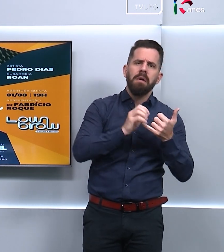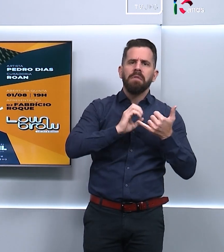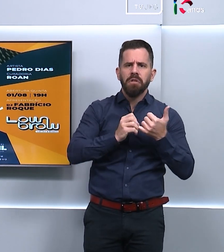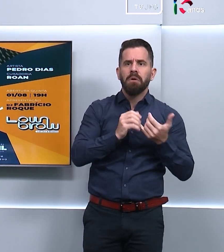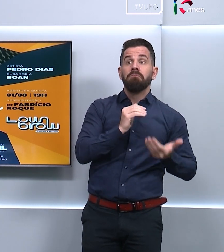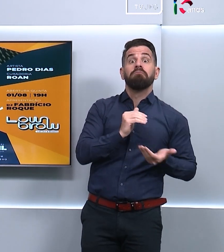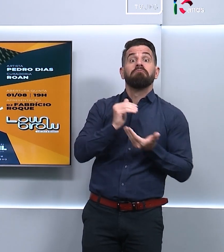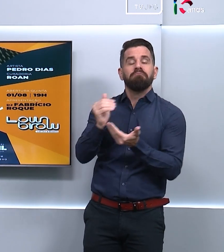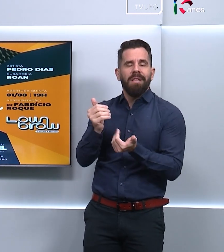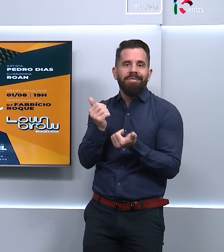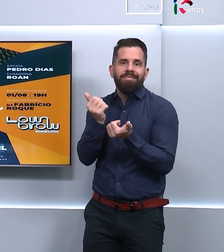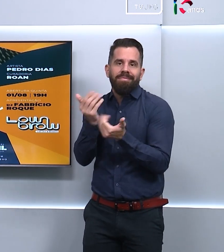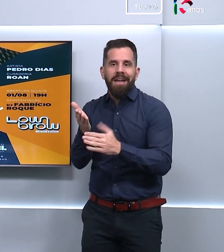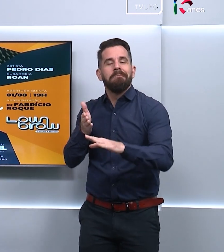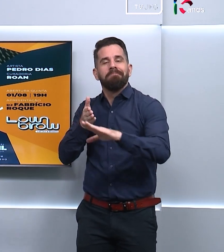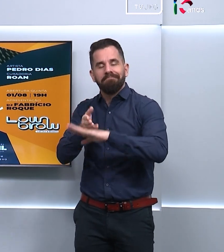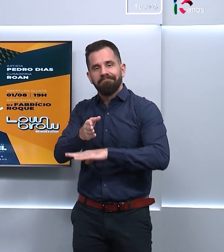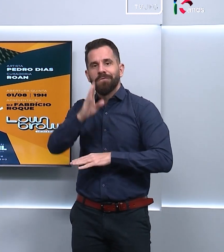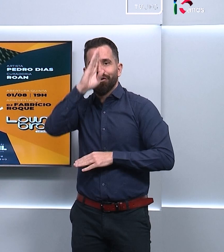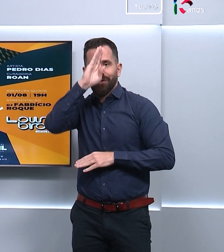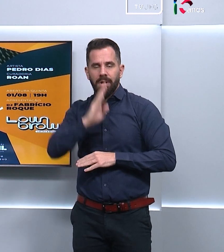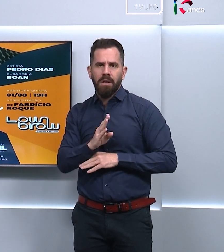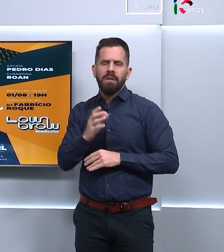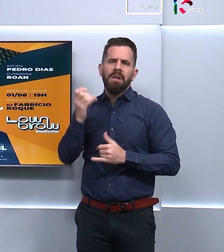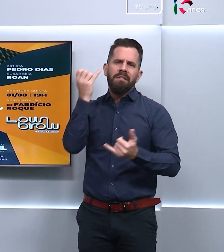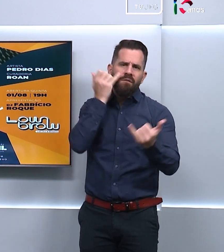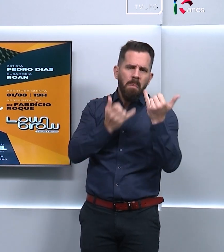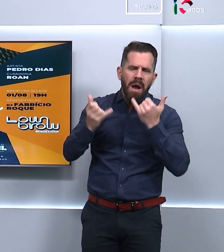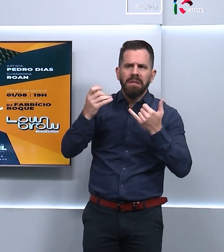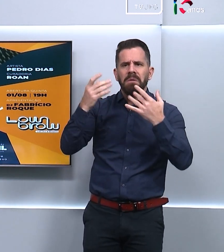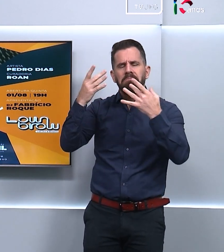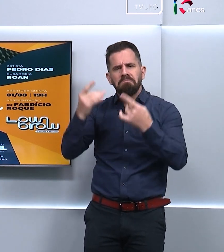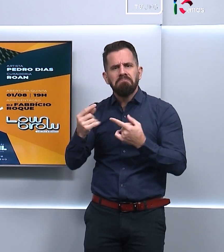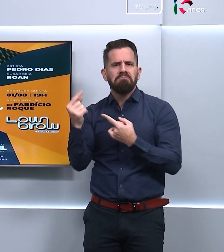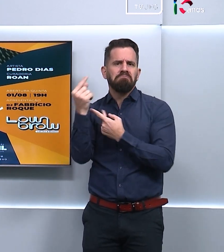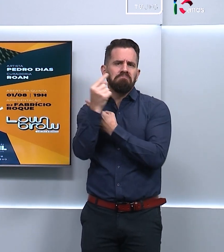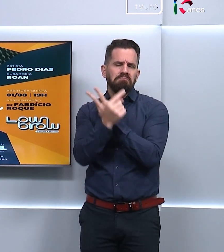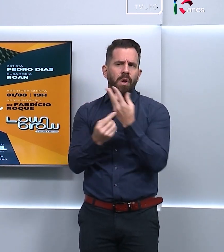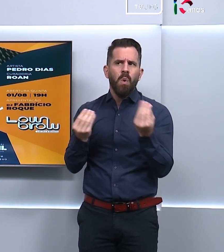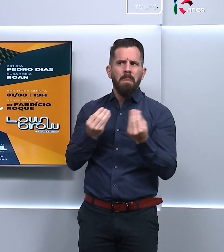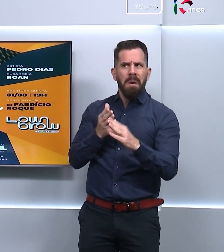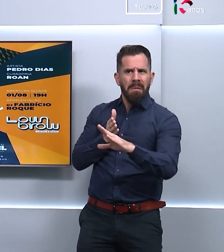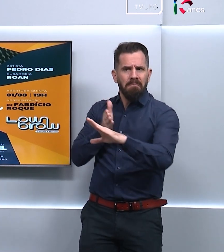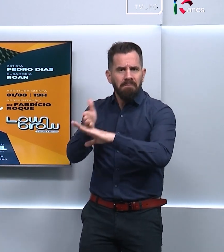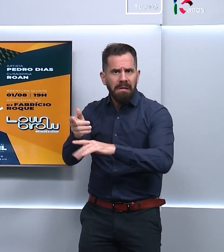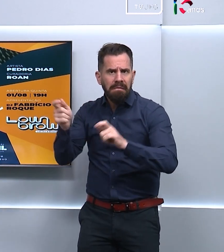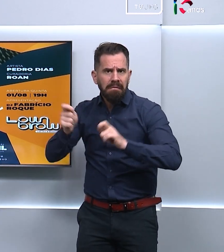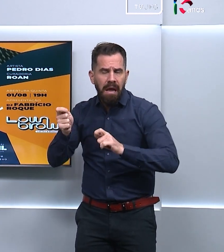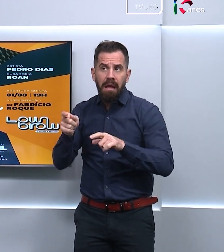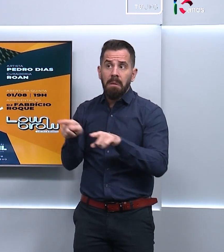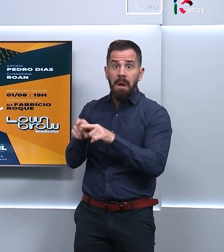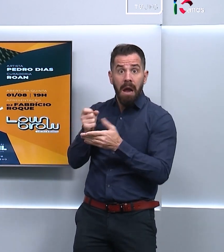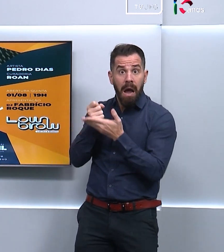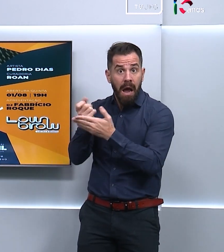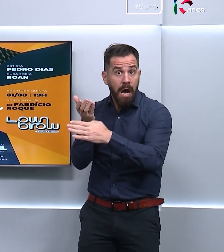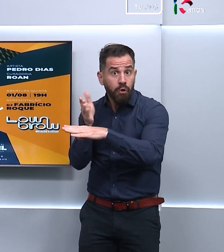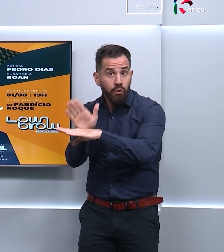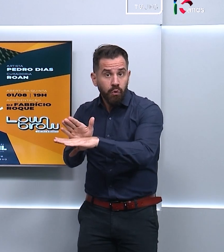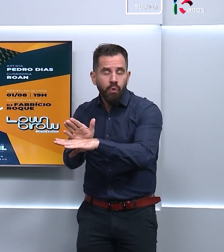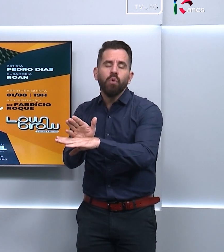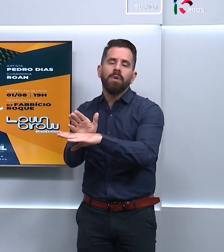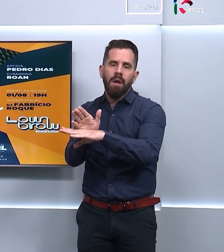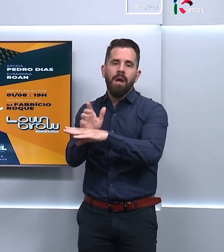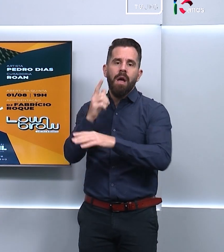Ação. Para mais informações sobre essa mostra e também sobre como participar, né, das ações, é só acessar o